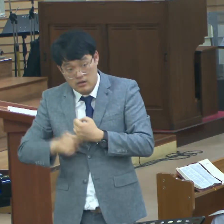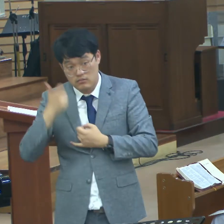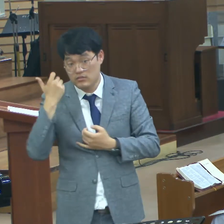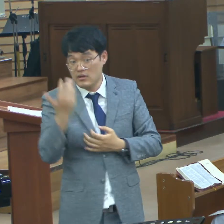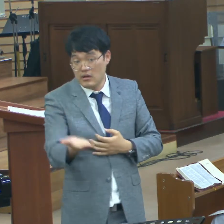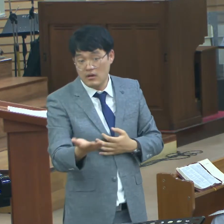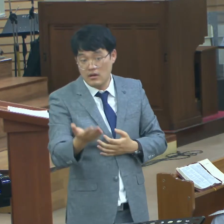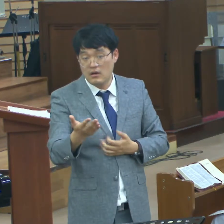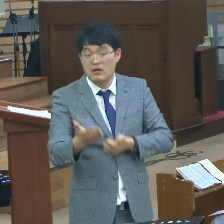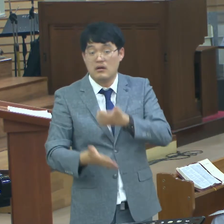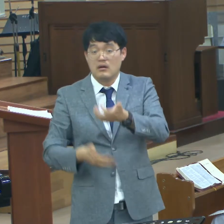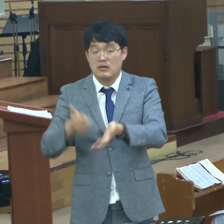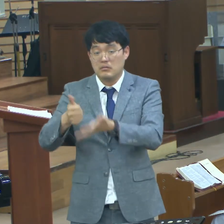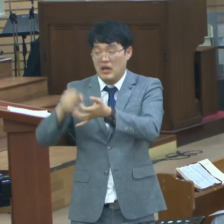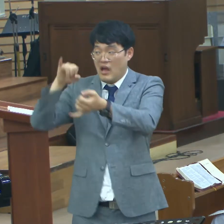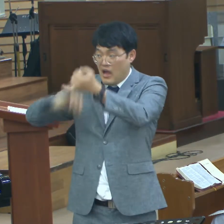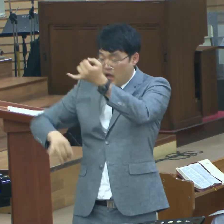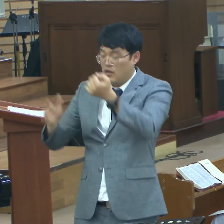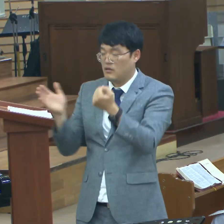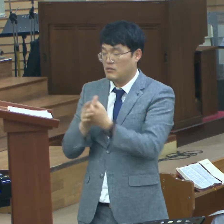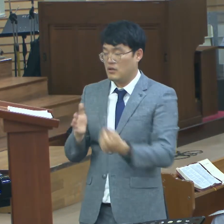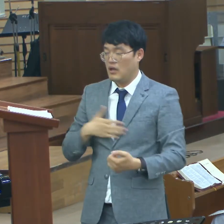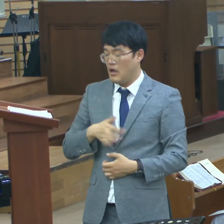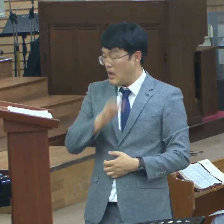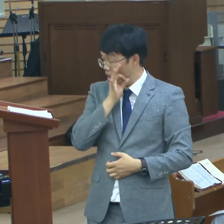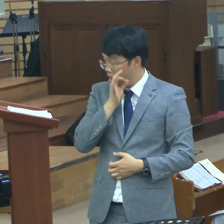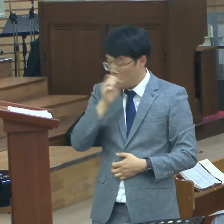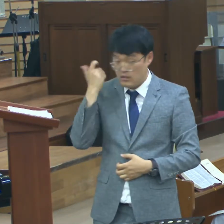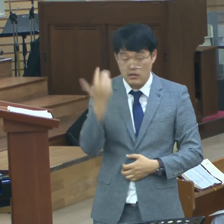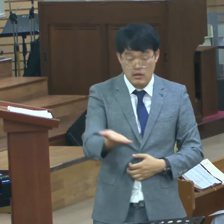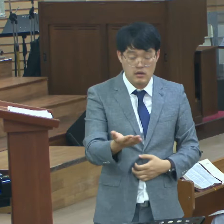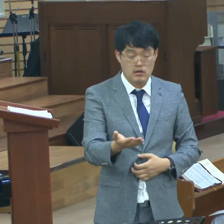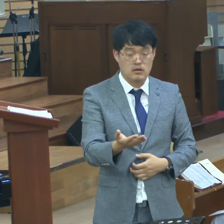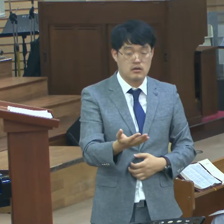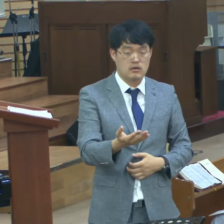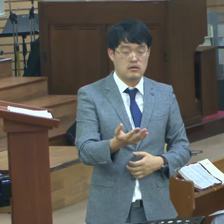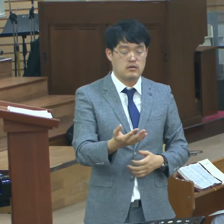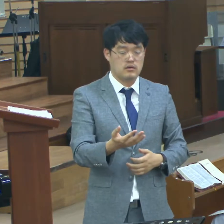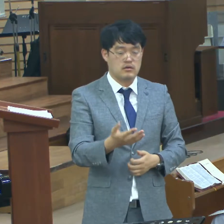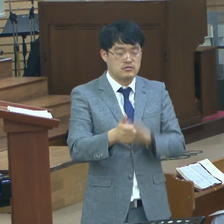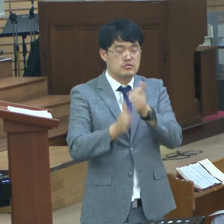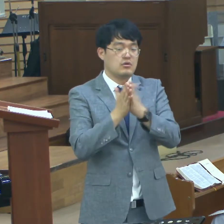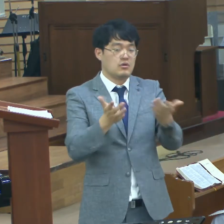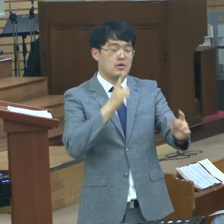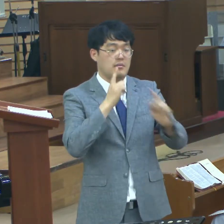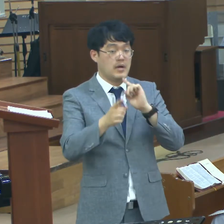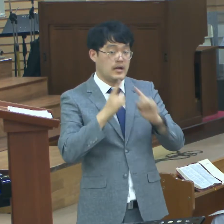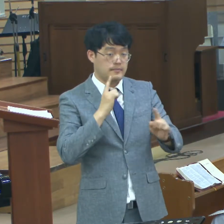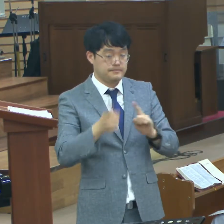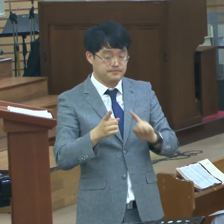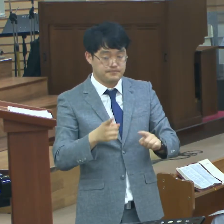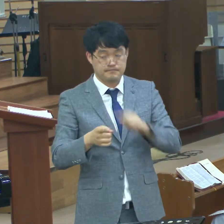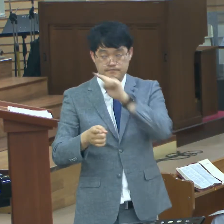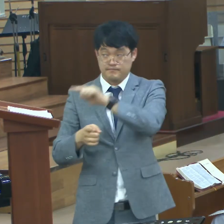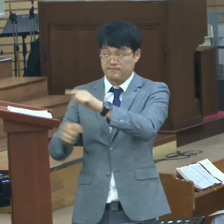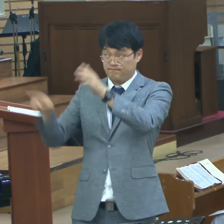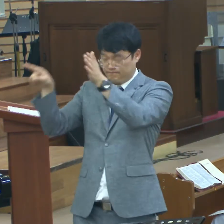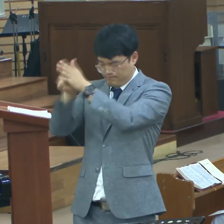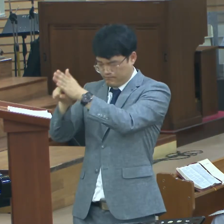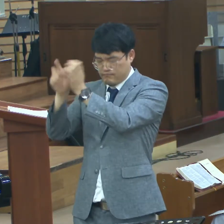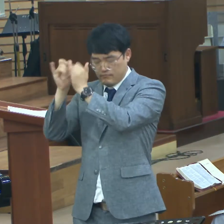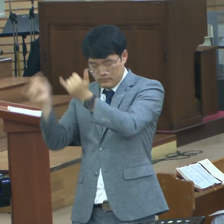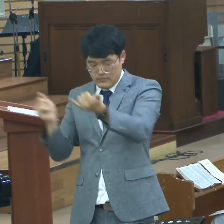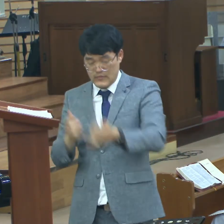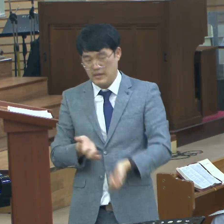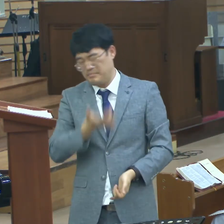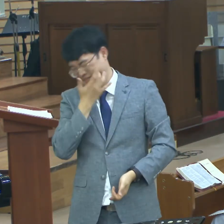우리를 부끄럽게 하실 것인가? 그렇지 않다는 거예요. 로마서 10장 11절에 성경이 이르되 그를 믿는 자는